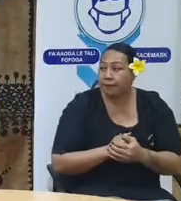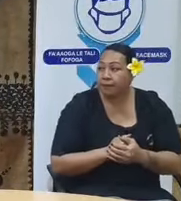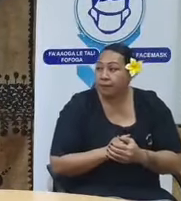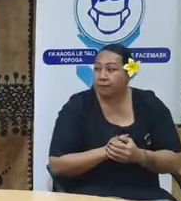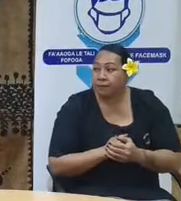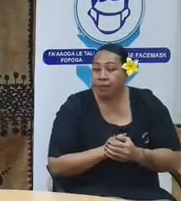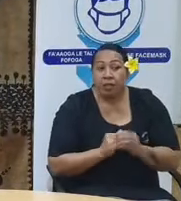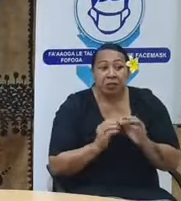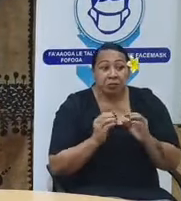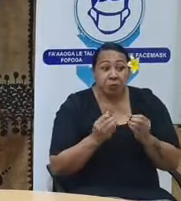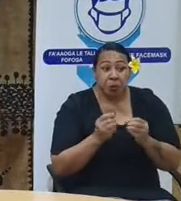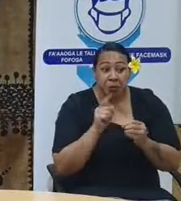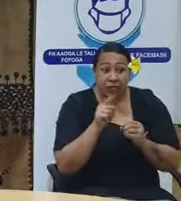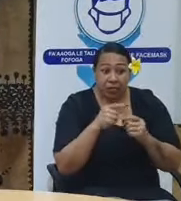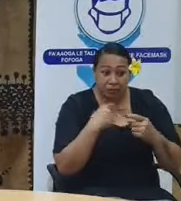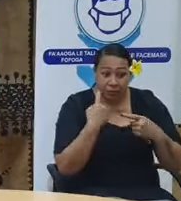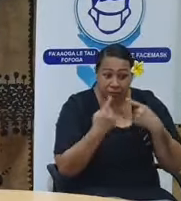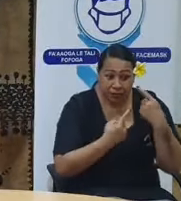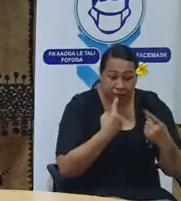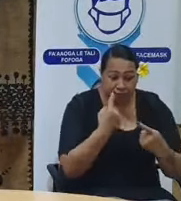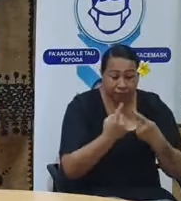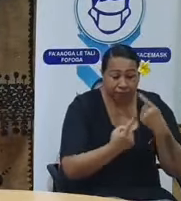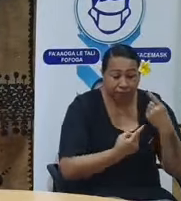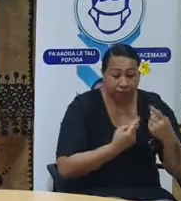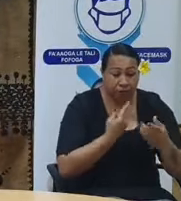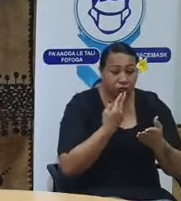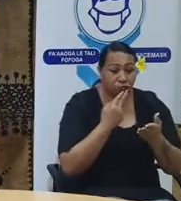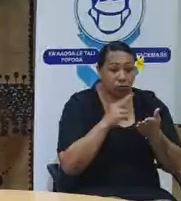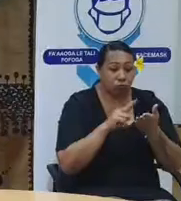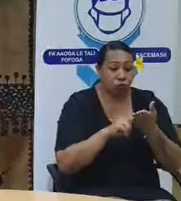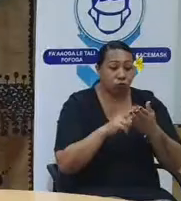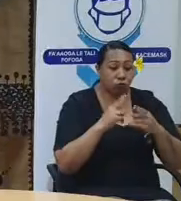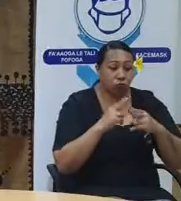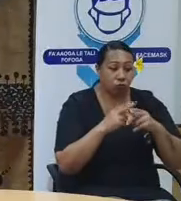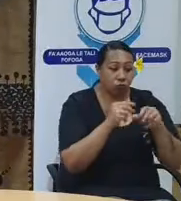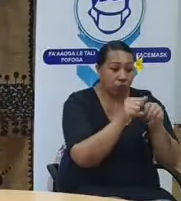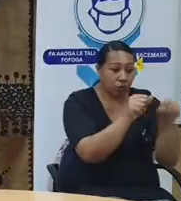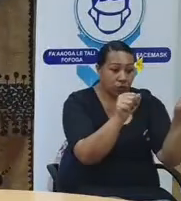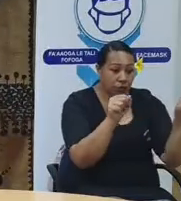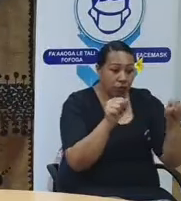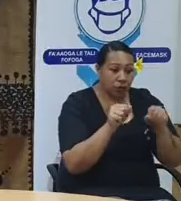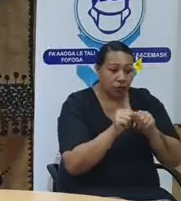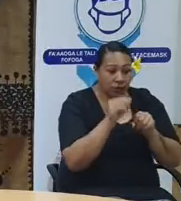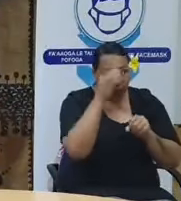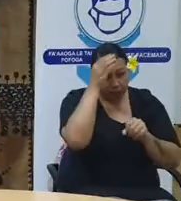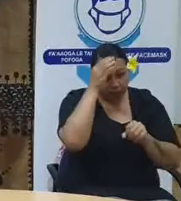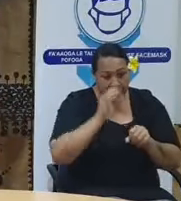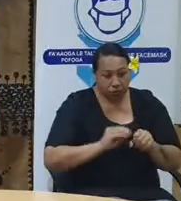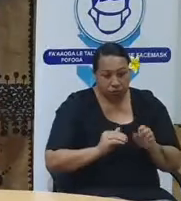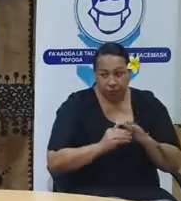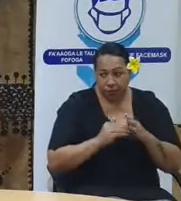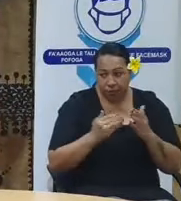se update le monta to manua fiel nei a fatto tal no